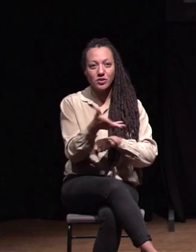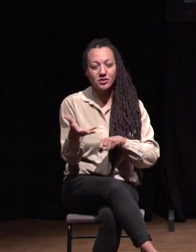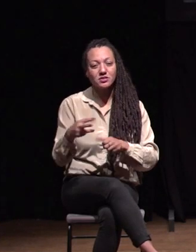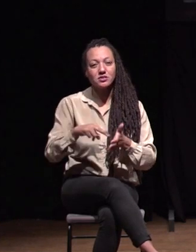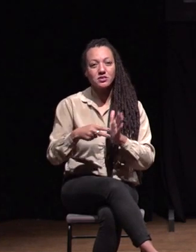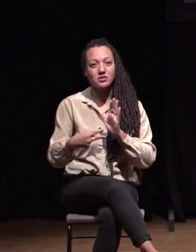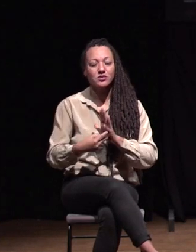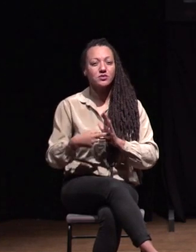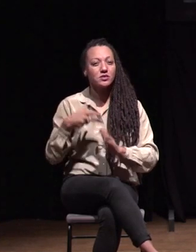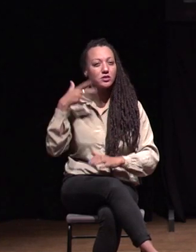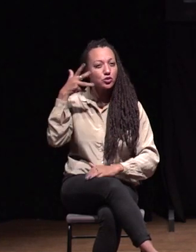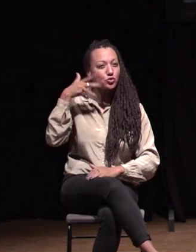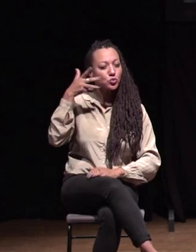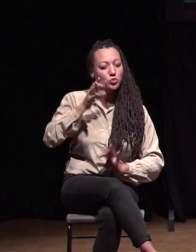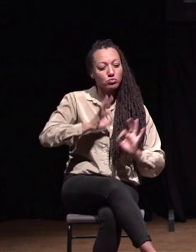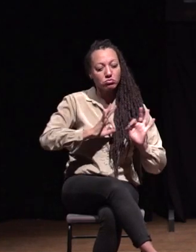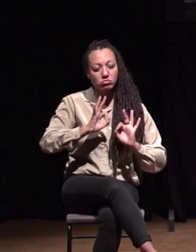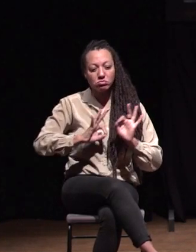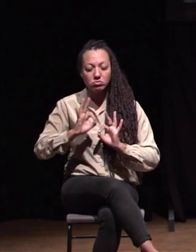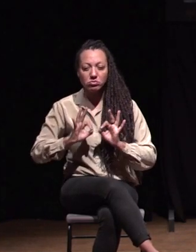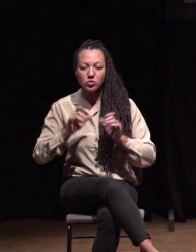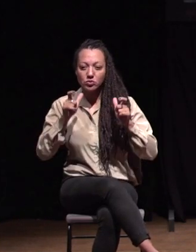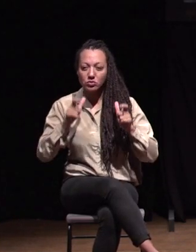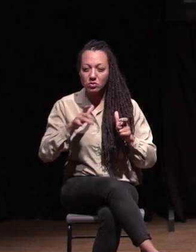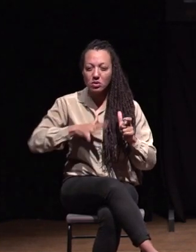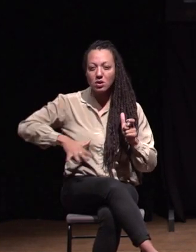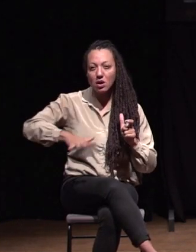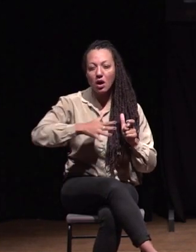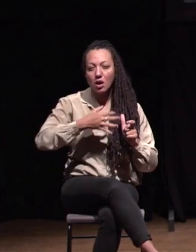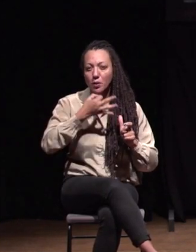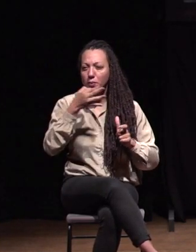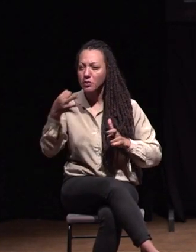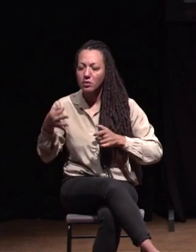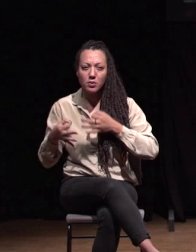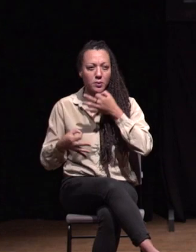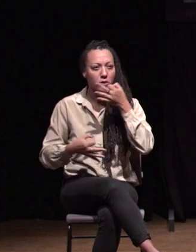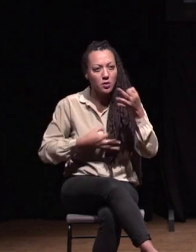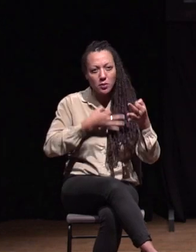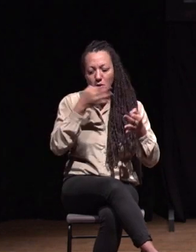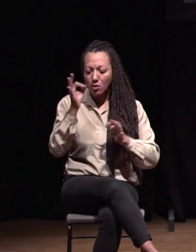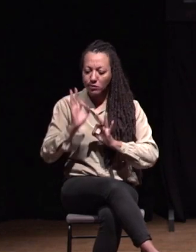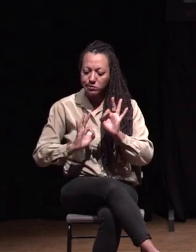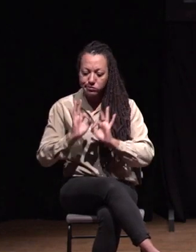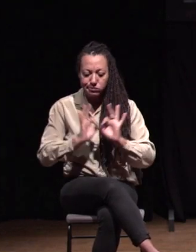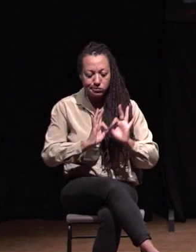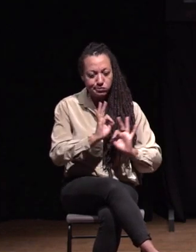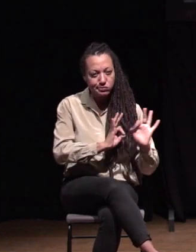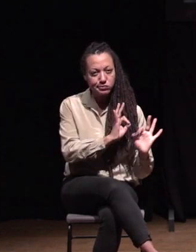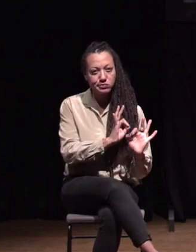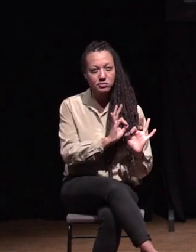que a democracia é o lugar onde as novas vozes se formam, as novas